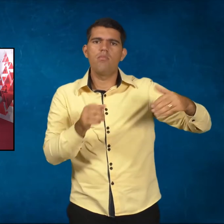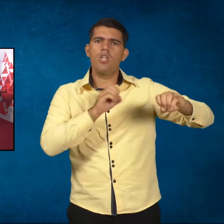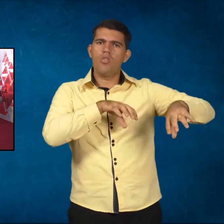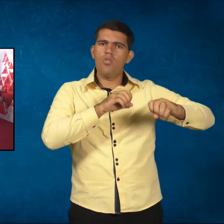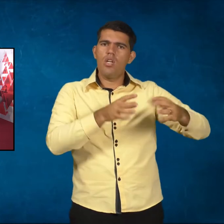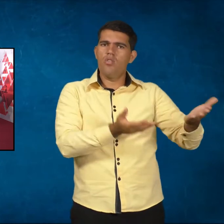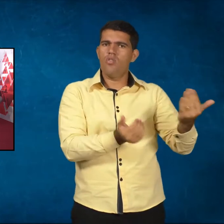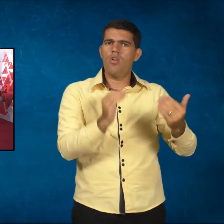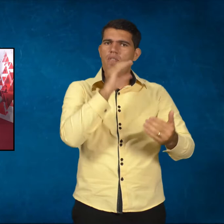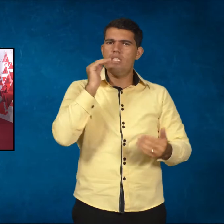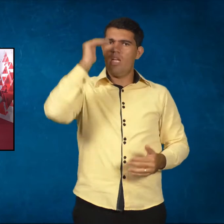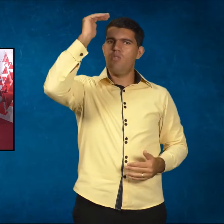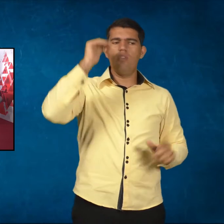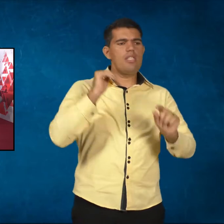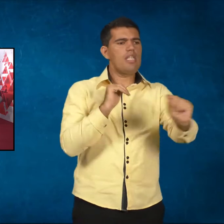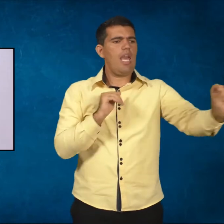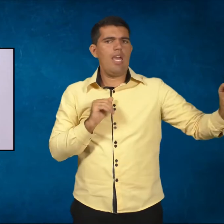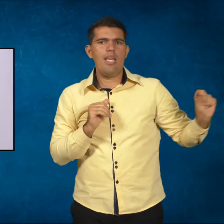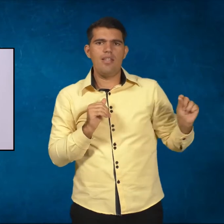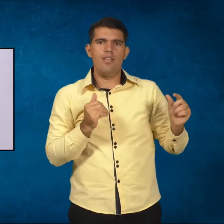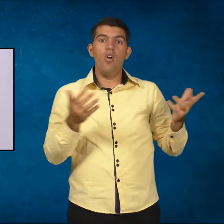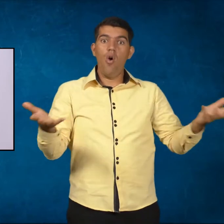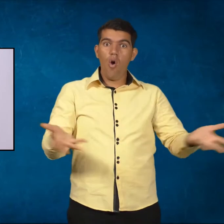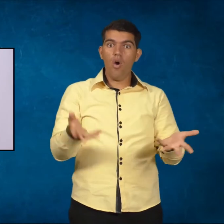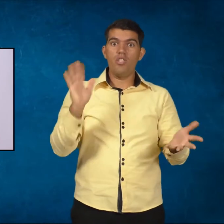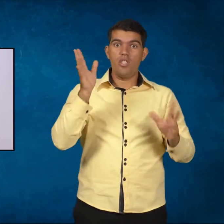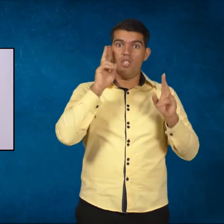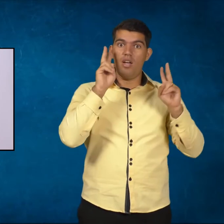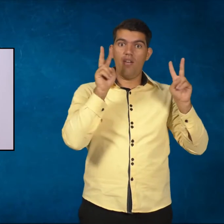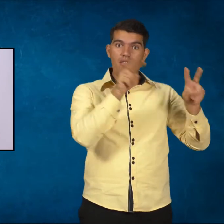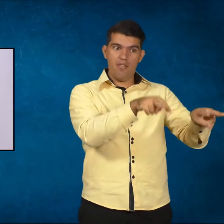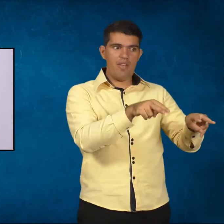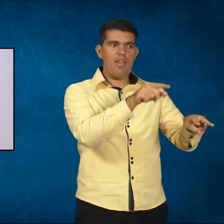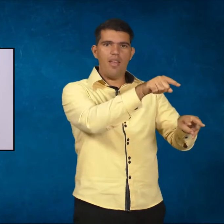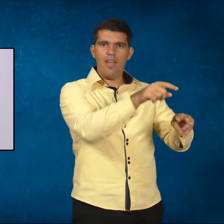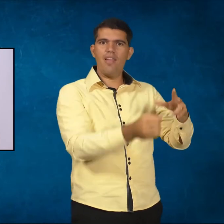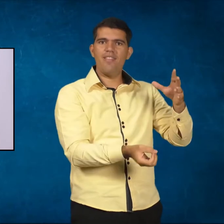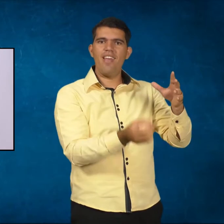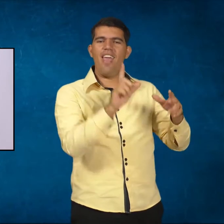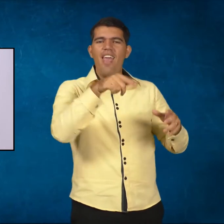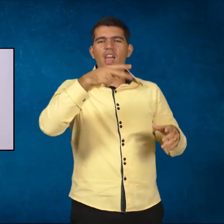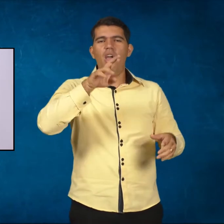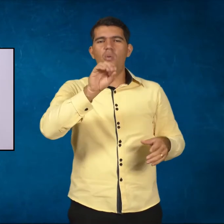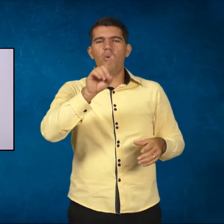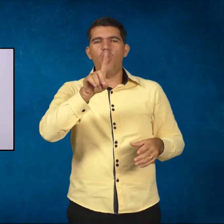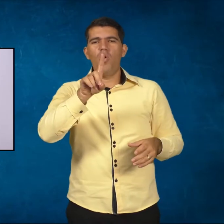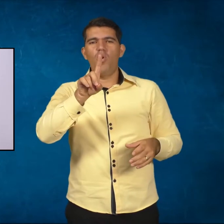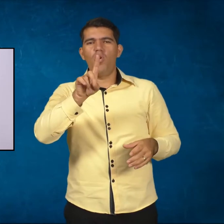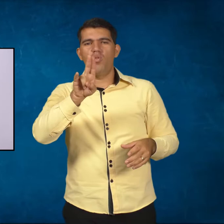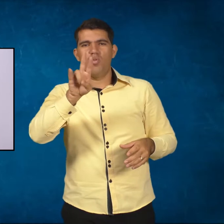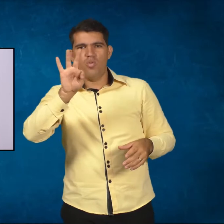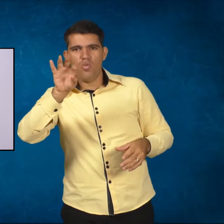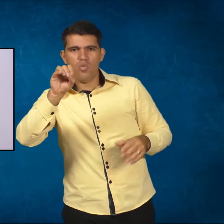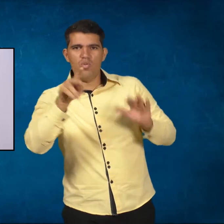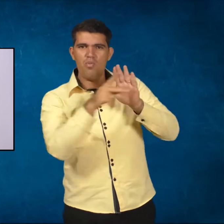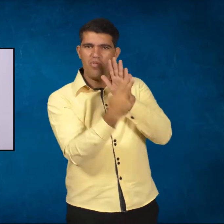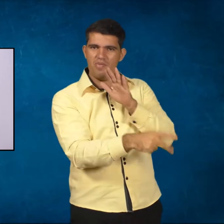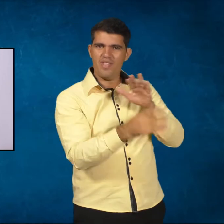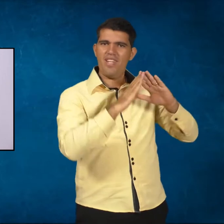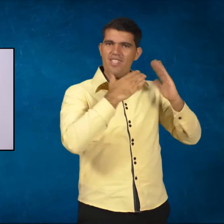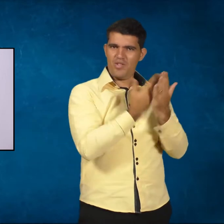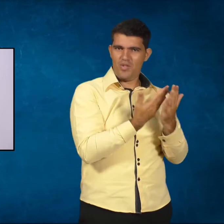educação de jovens e adultos hoje o que a gente vê que ele é produto da escola né durante um